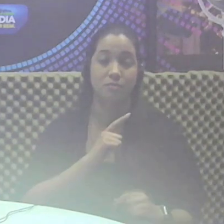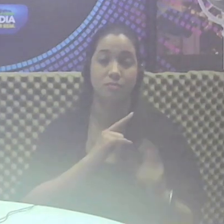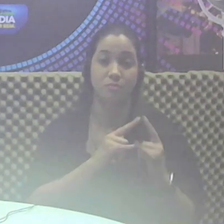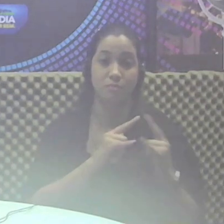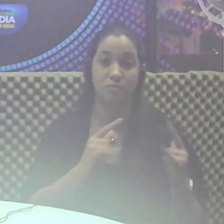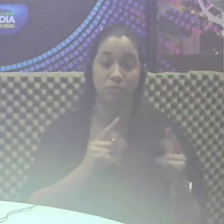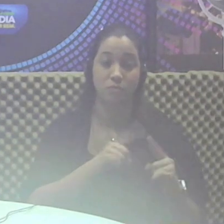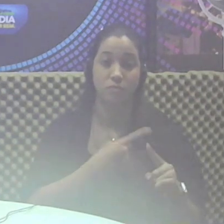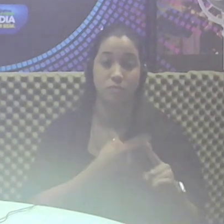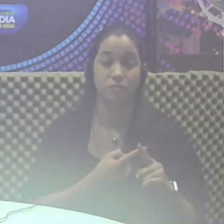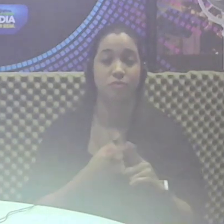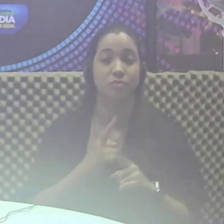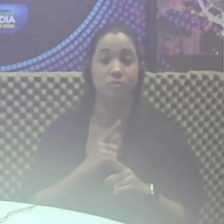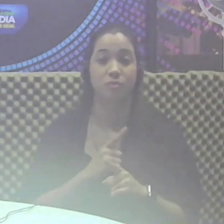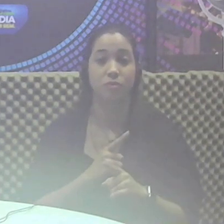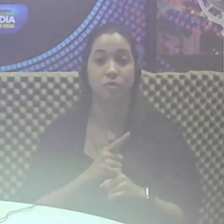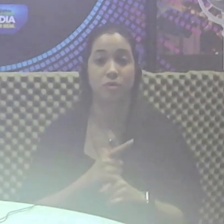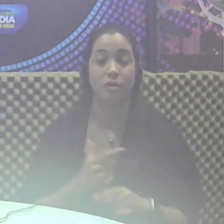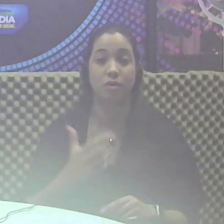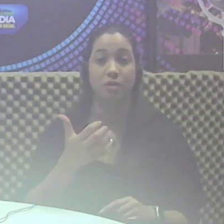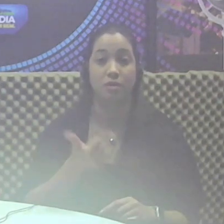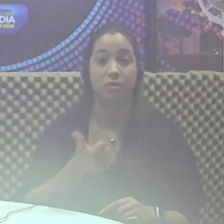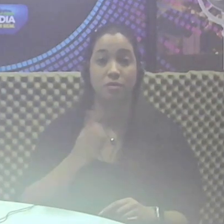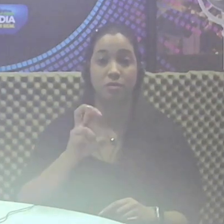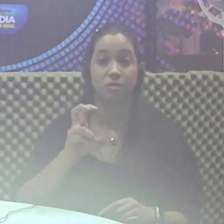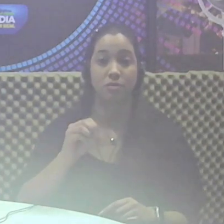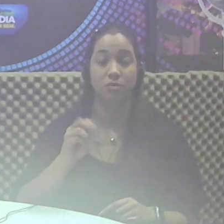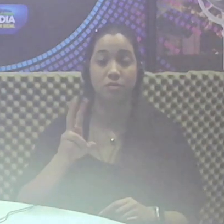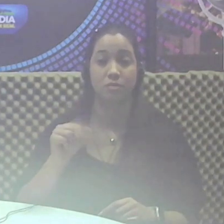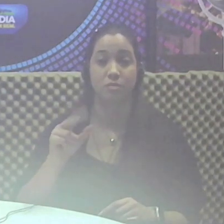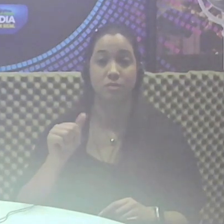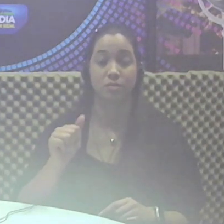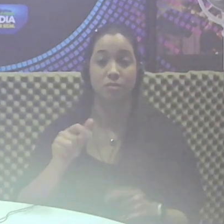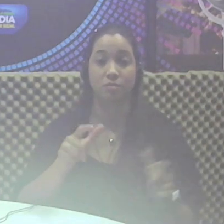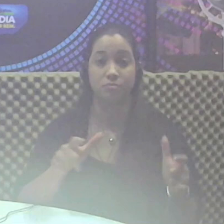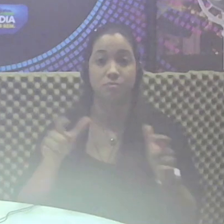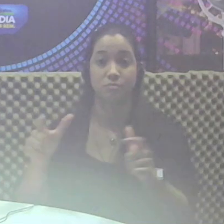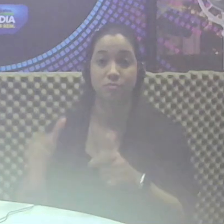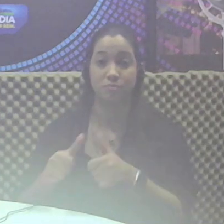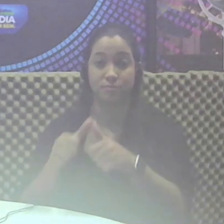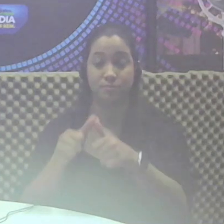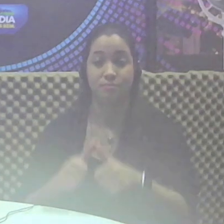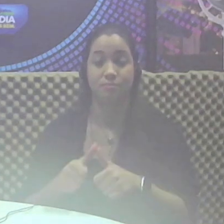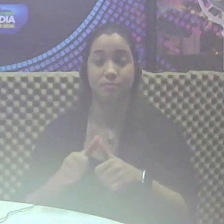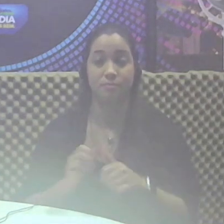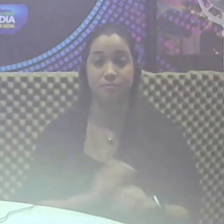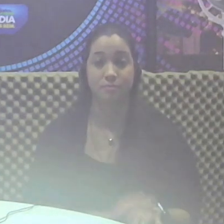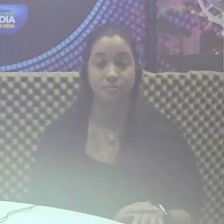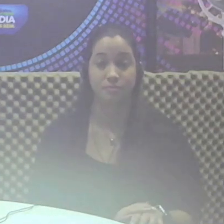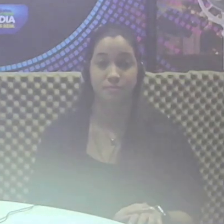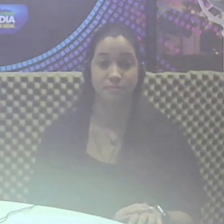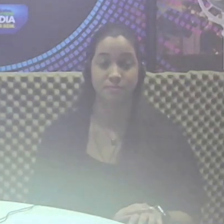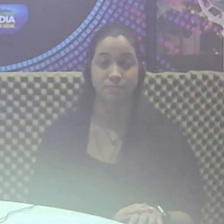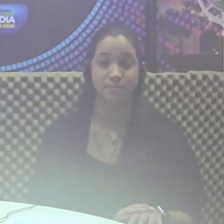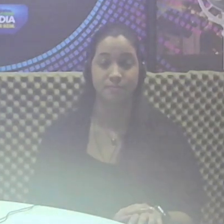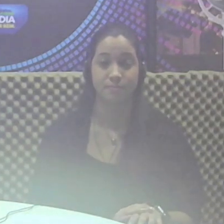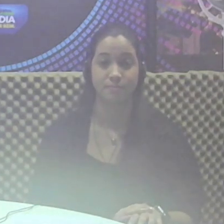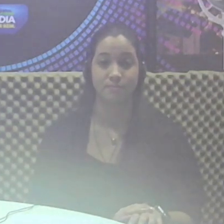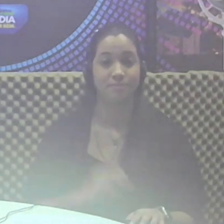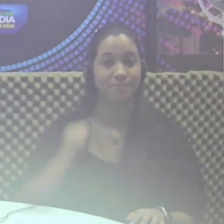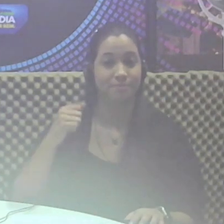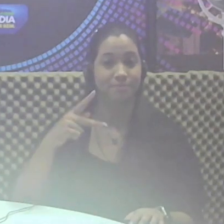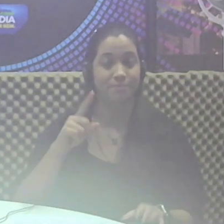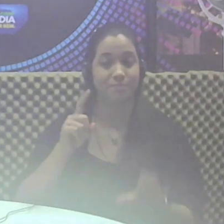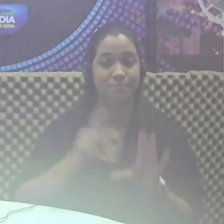prefeitura disponibiliza outras 150 vagas em abrigos permanentes. Aposentados